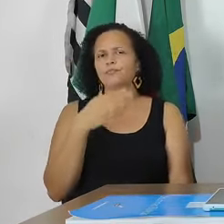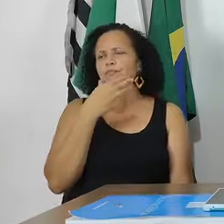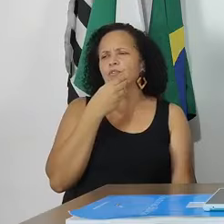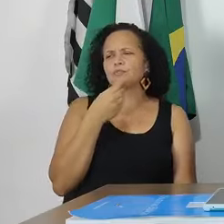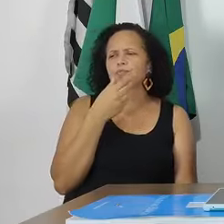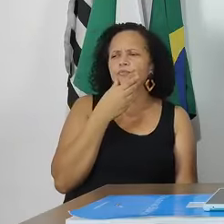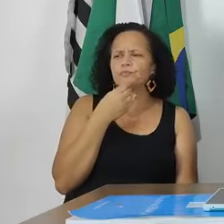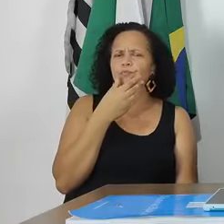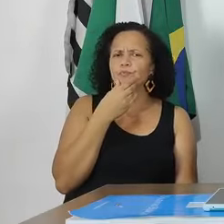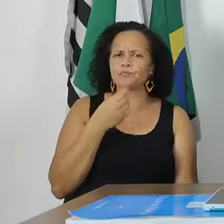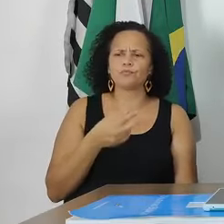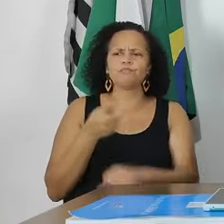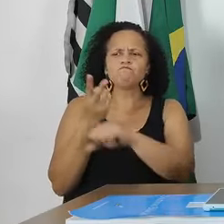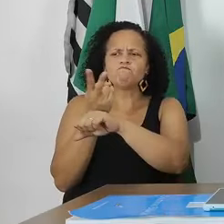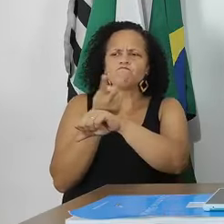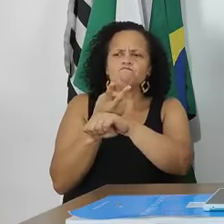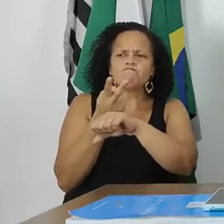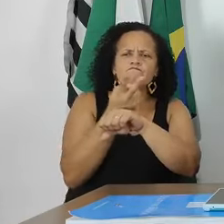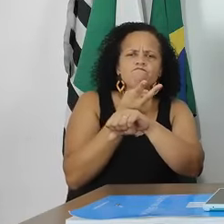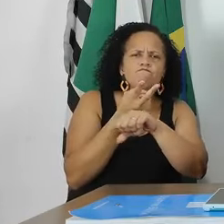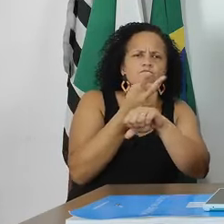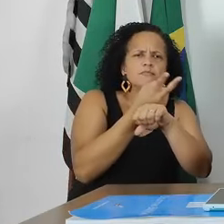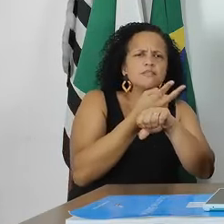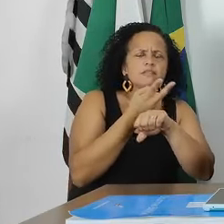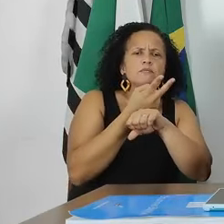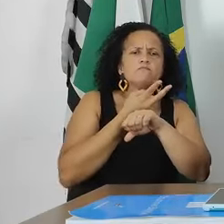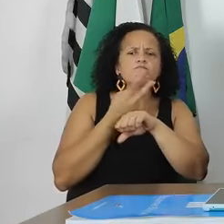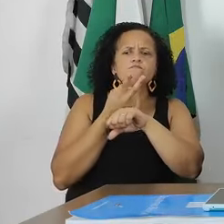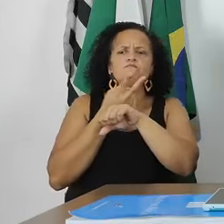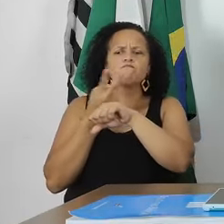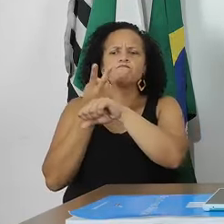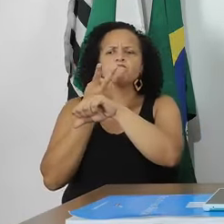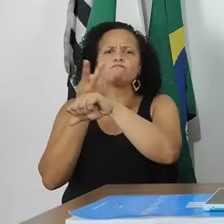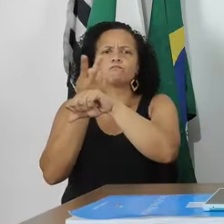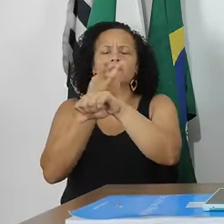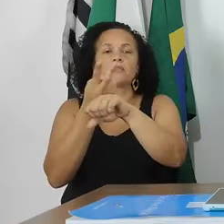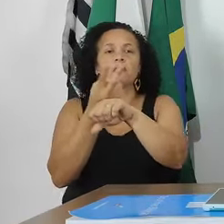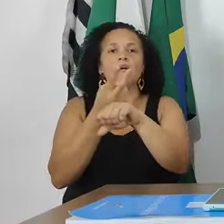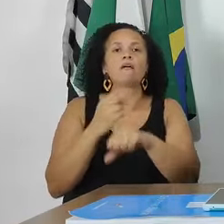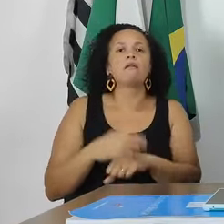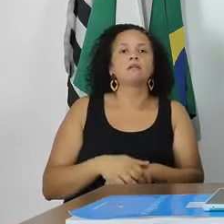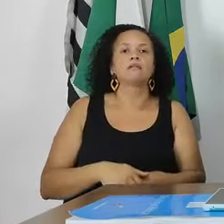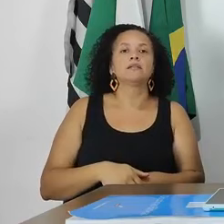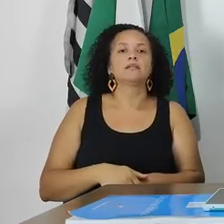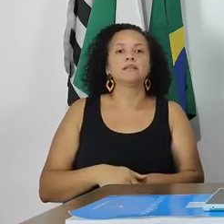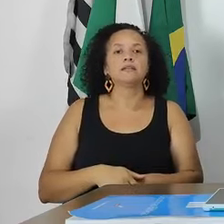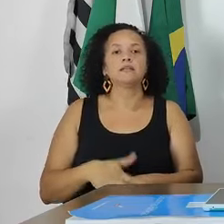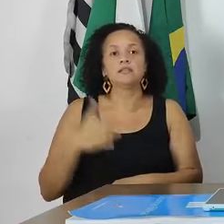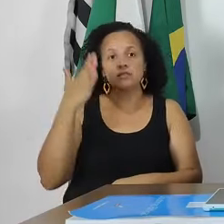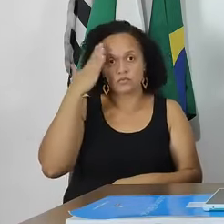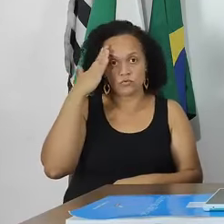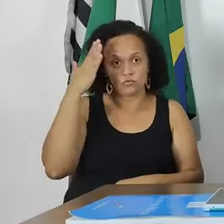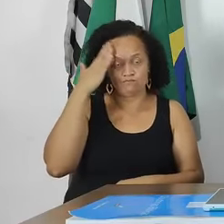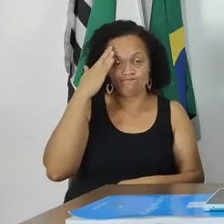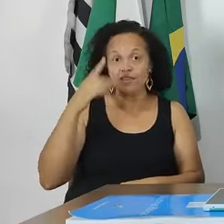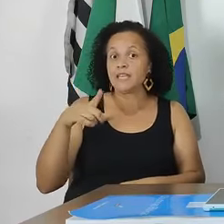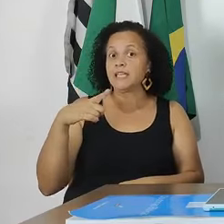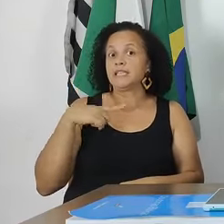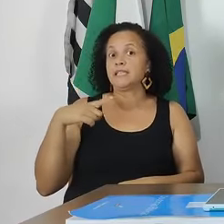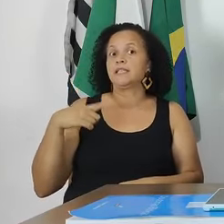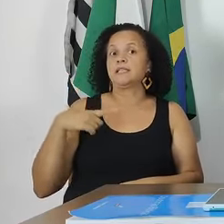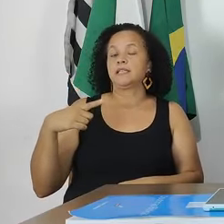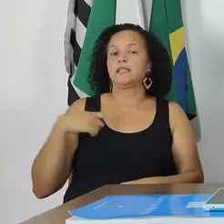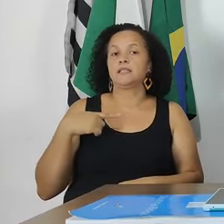casa dele, foi dar uma volta no bairro, e ele viu ali, escutou que ia ter uma grande seca na